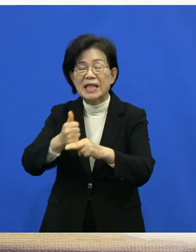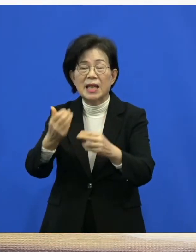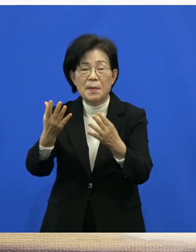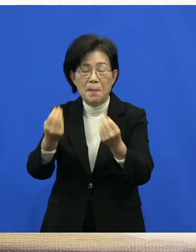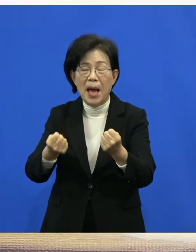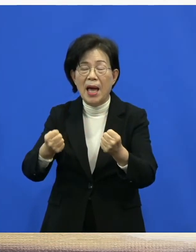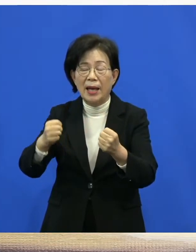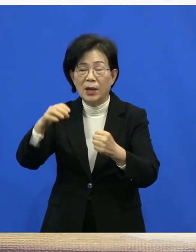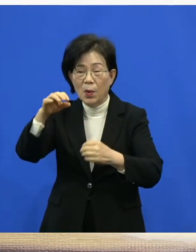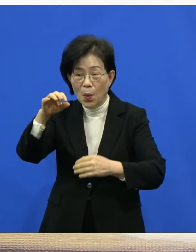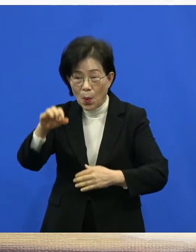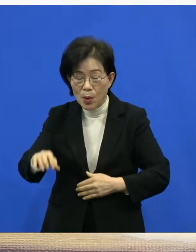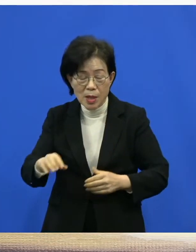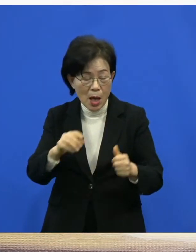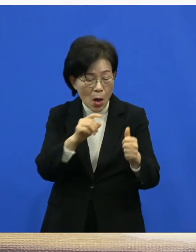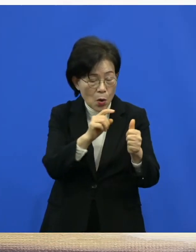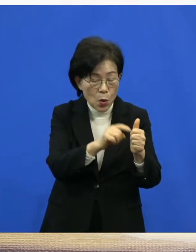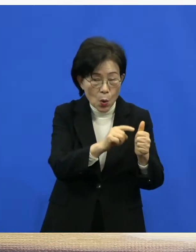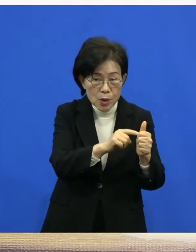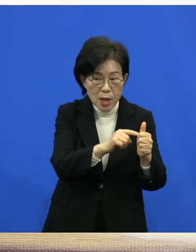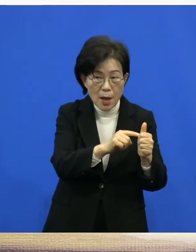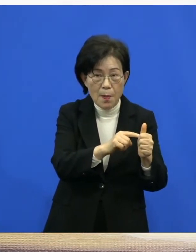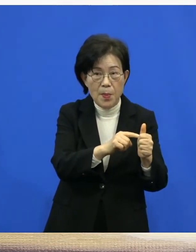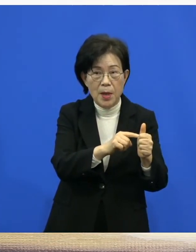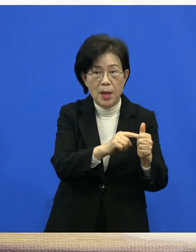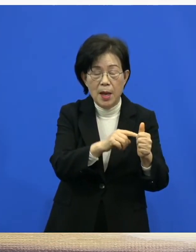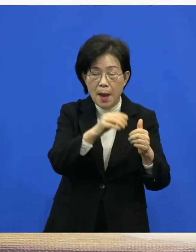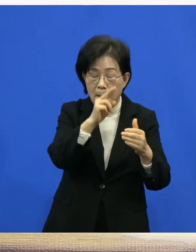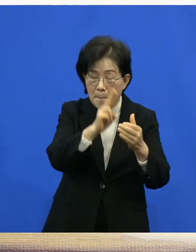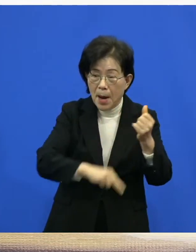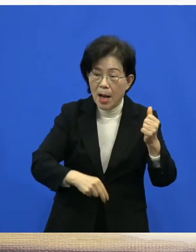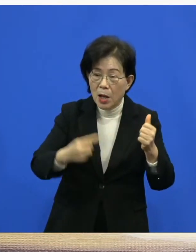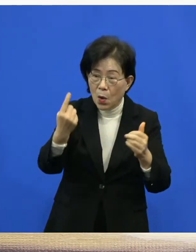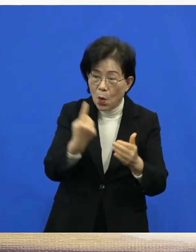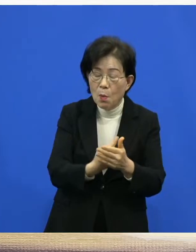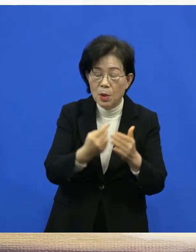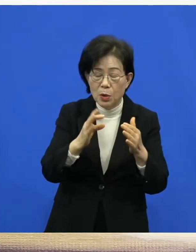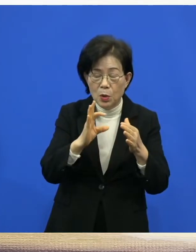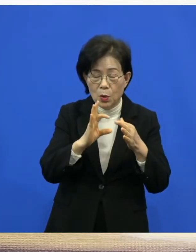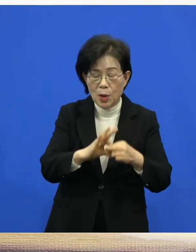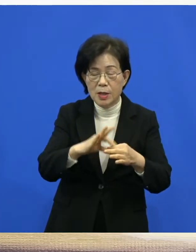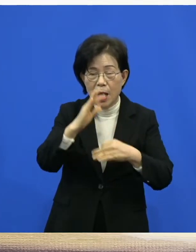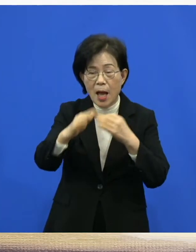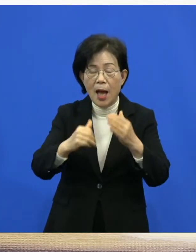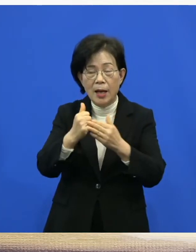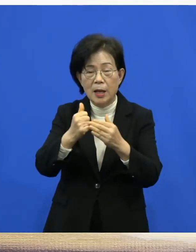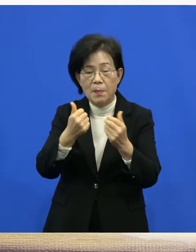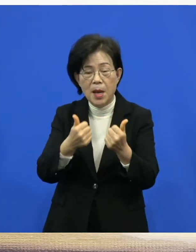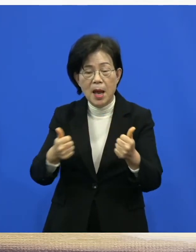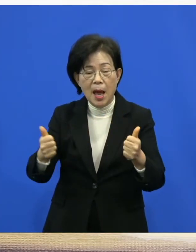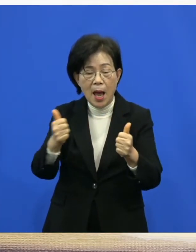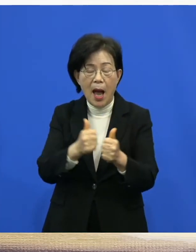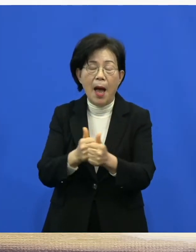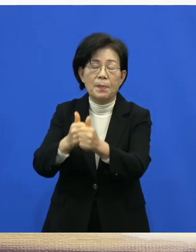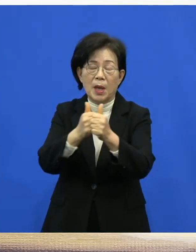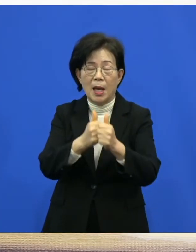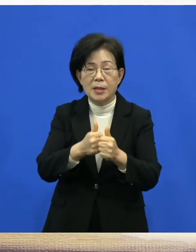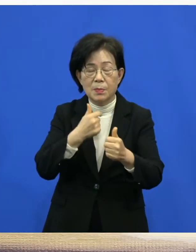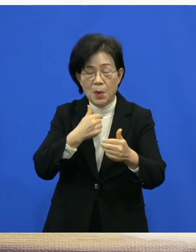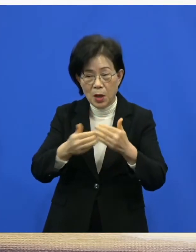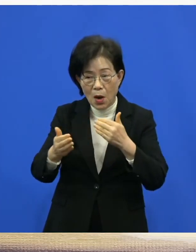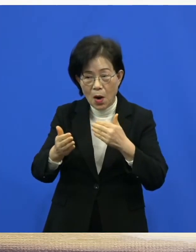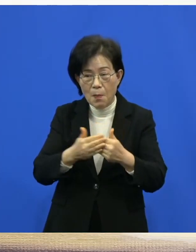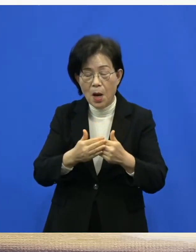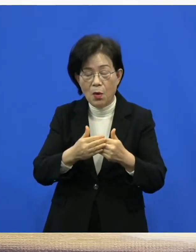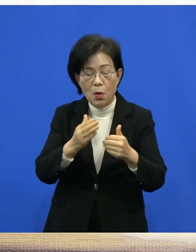안에 요셉이라는 한 사람이 들어가 하나님의 함께 하심을 경험하고 그가 형통한 삶을 살 뿐만 아니고 거기에